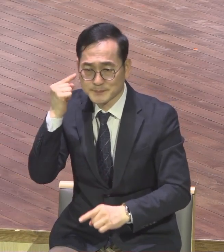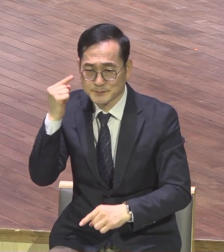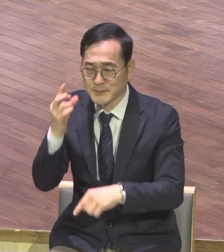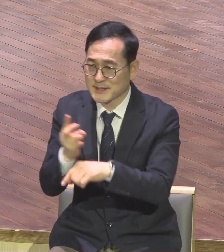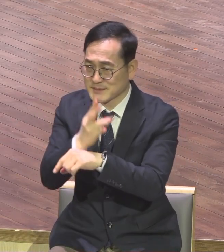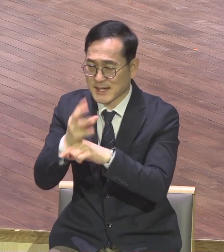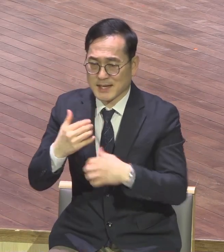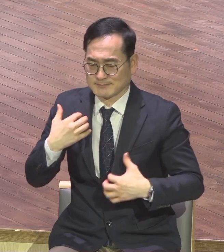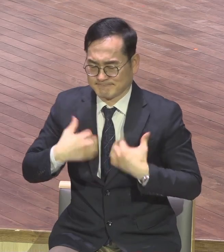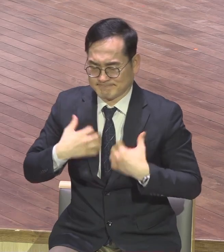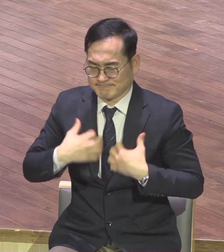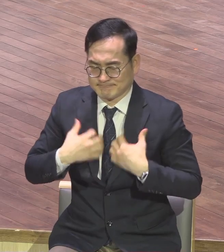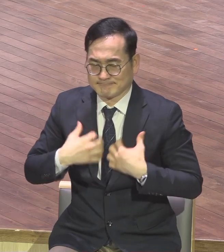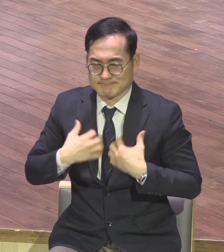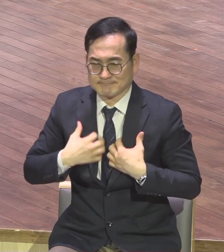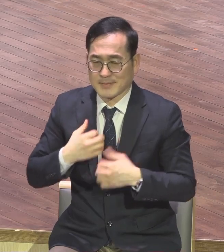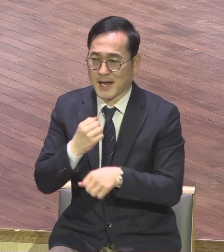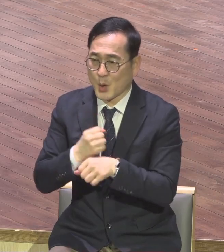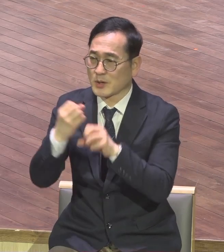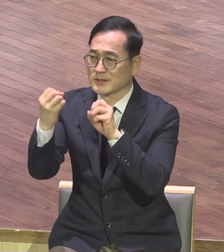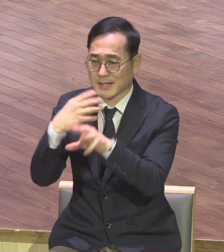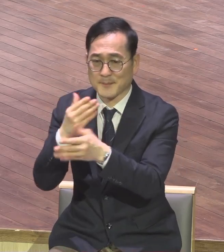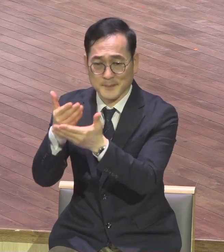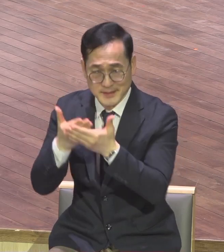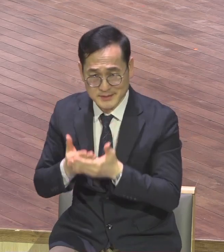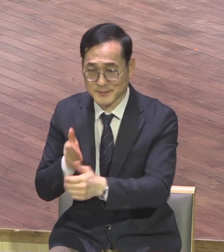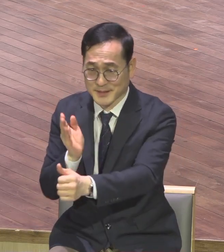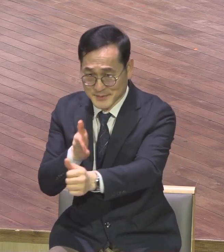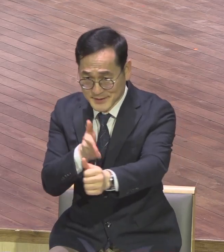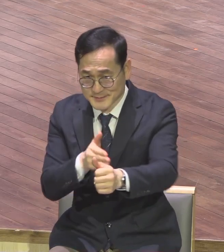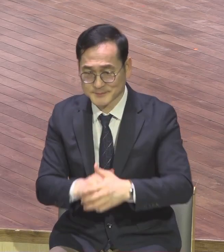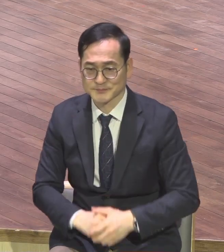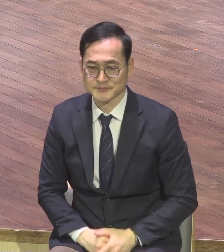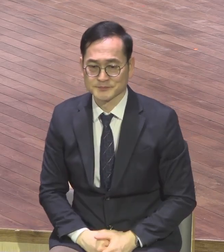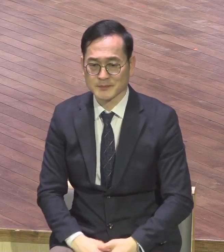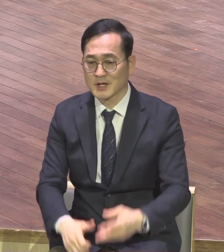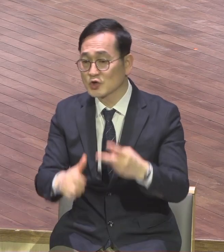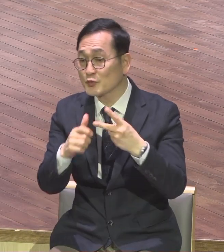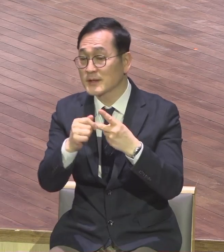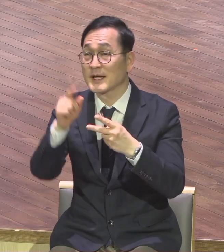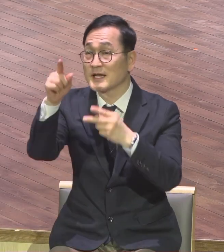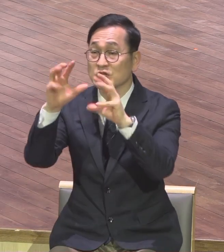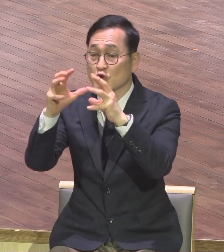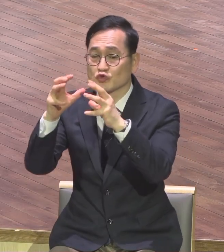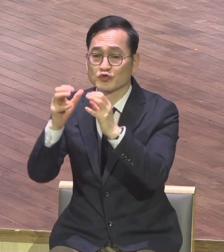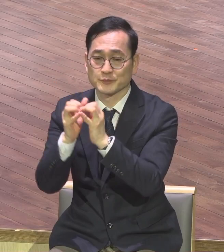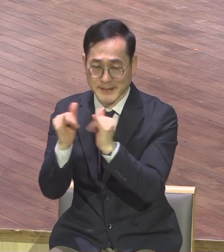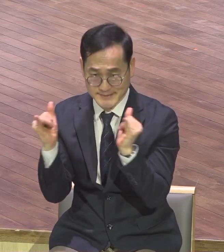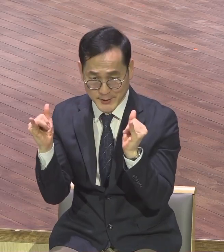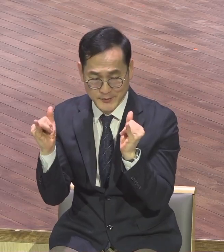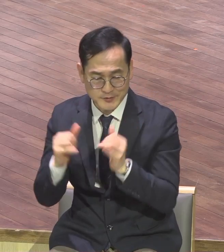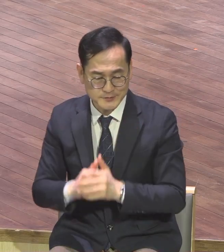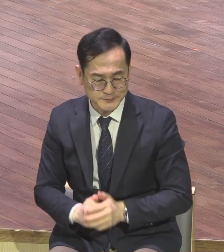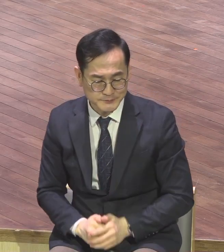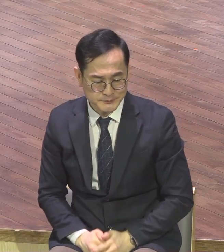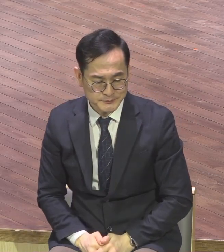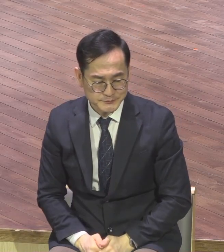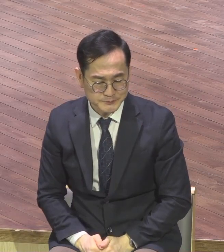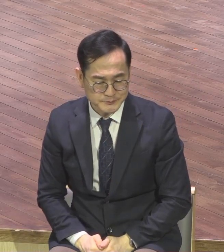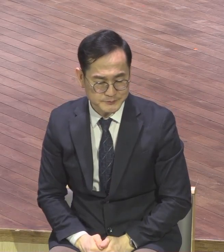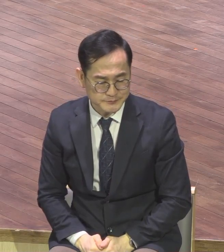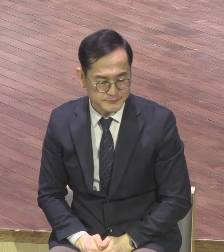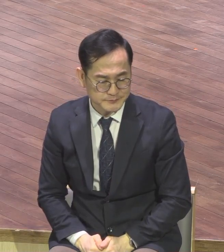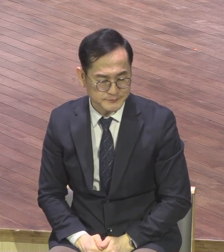하여 주옵소서. 응답받기를 주님으로 축복합니다. 두 번째로 천국 시민권자입니다. 자, 20절